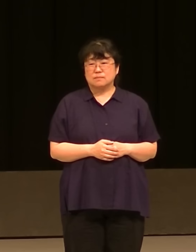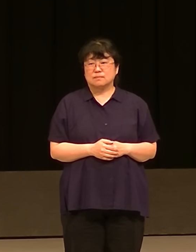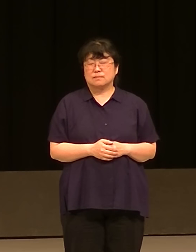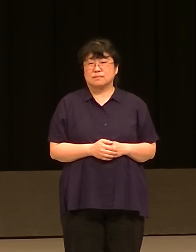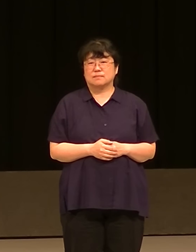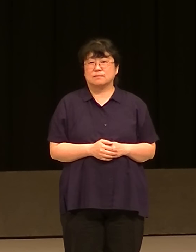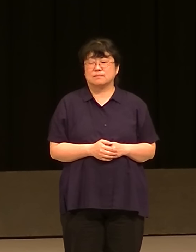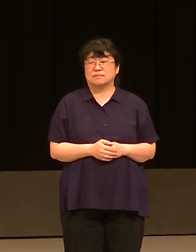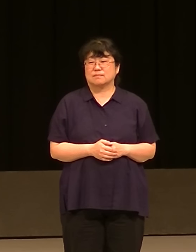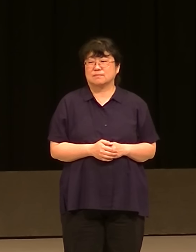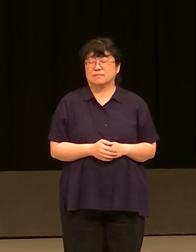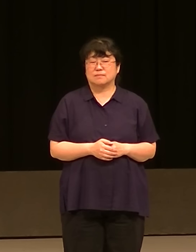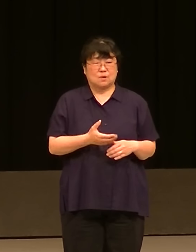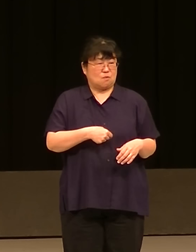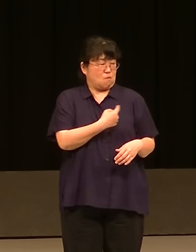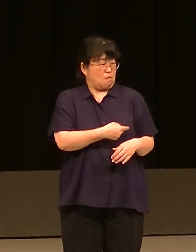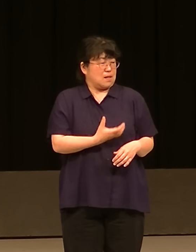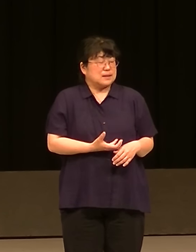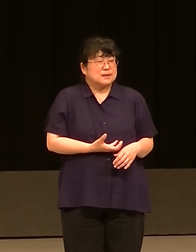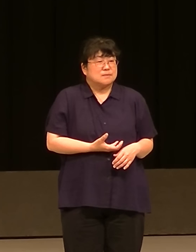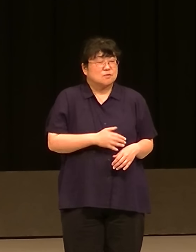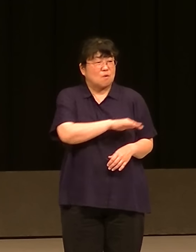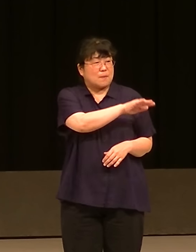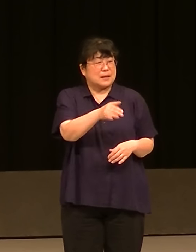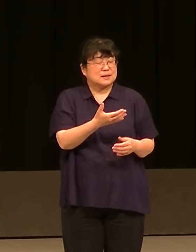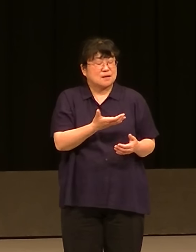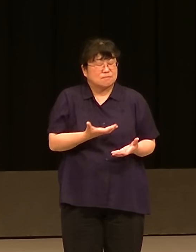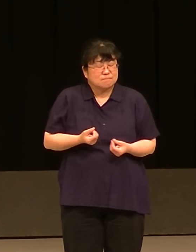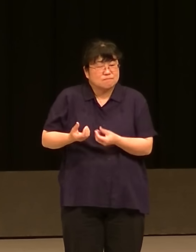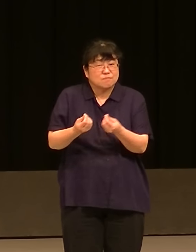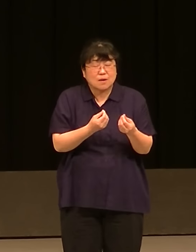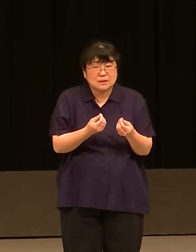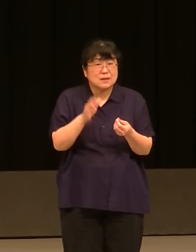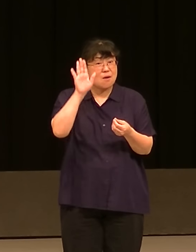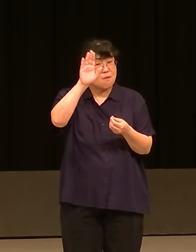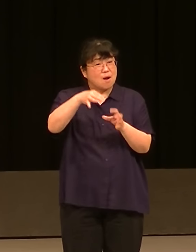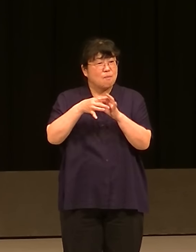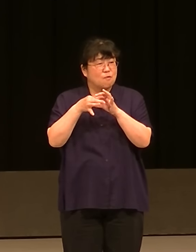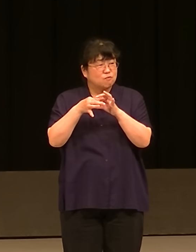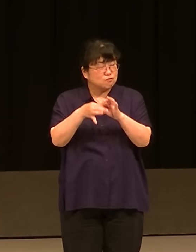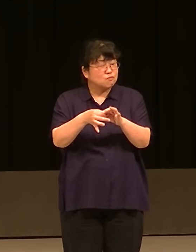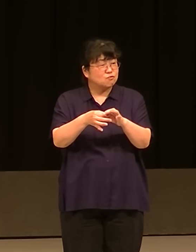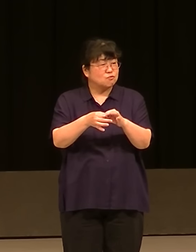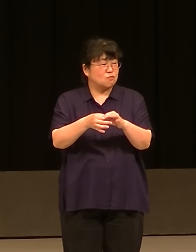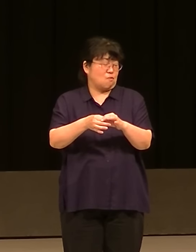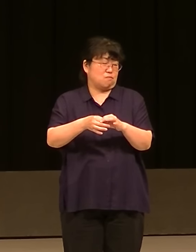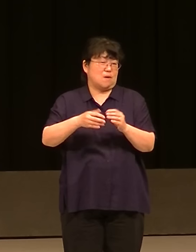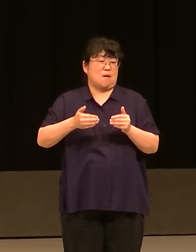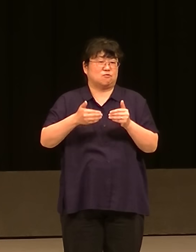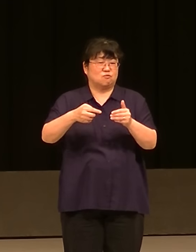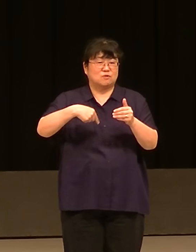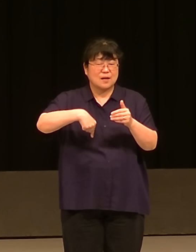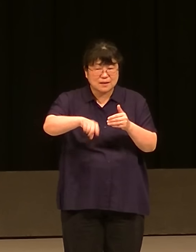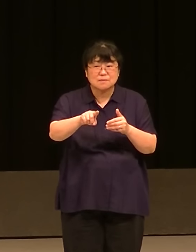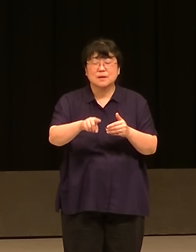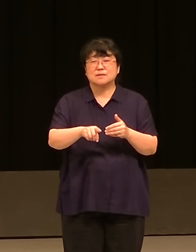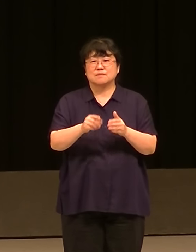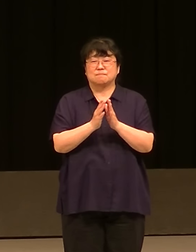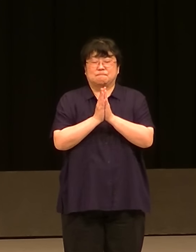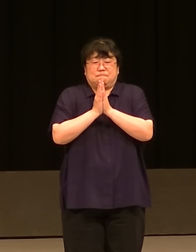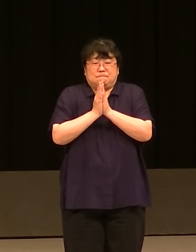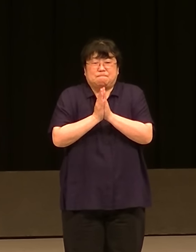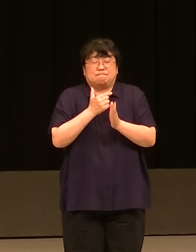で、その思いを、共有して、これからずっと進んで、まいりましょう。お願い